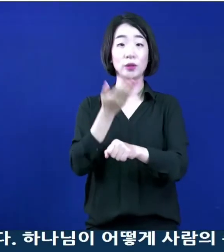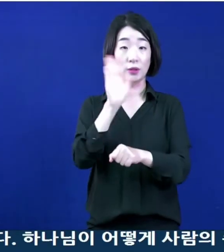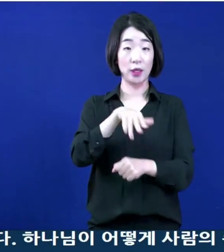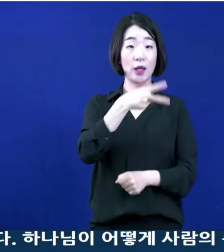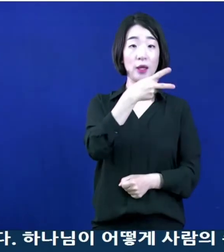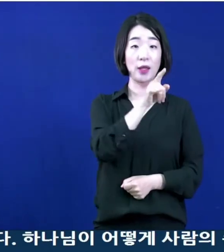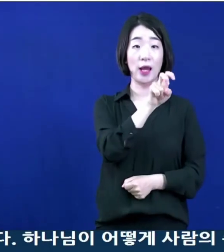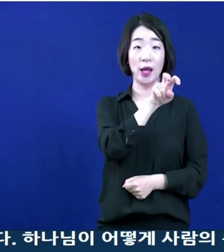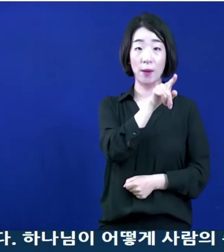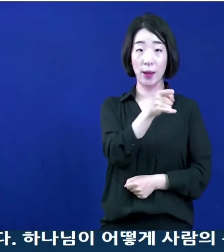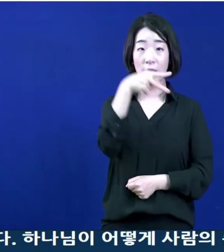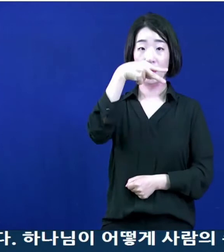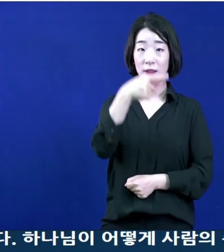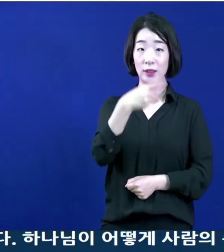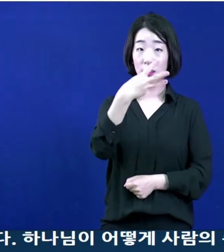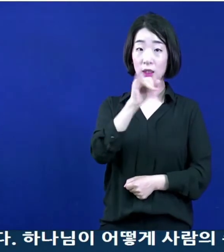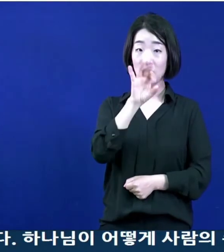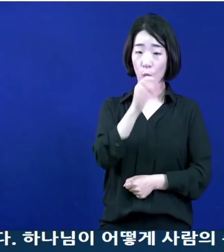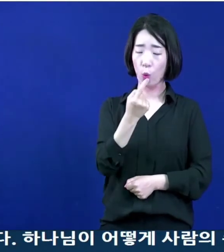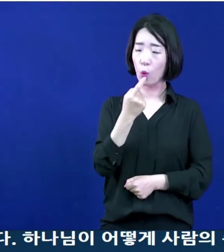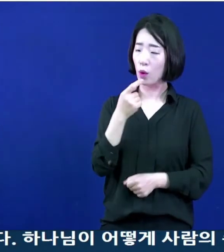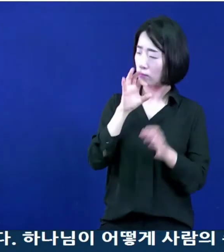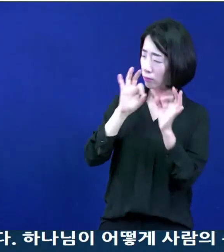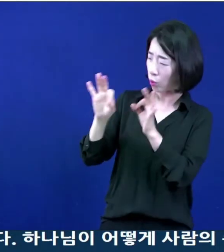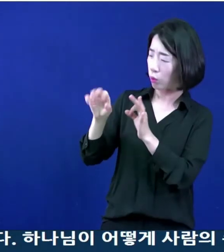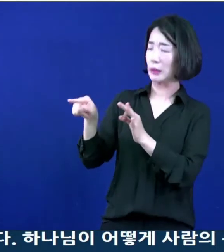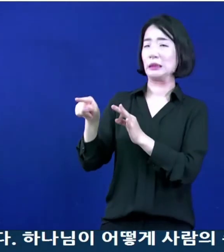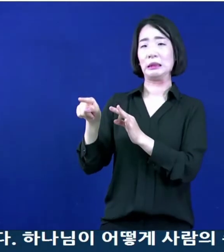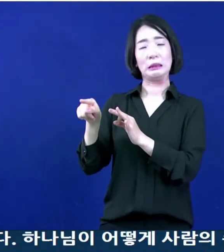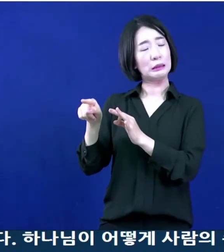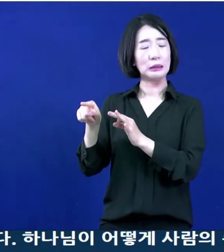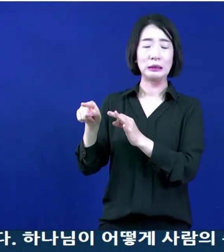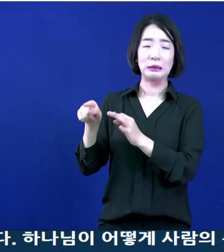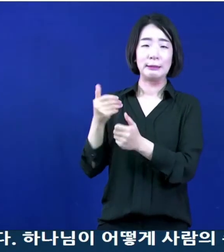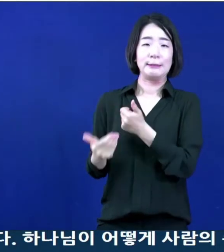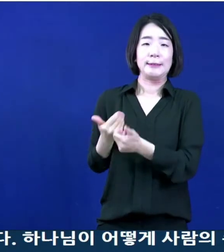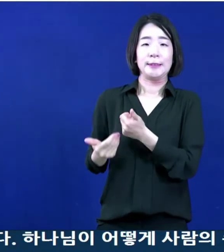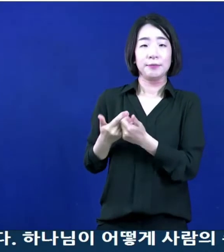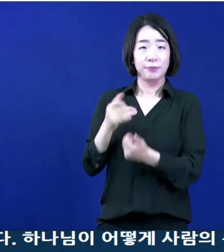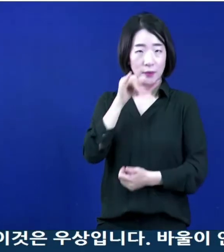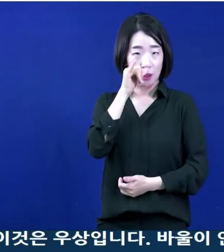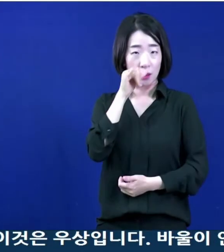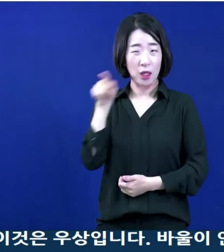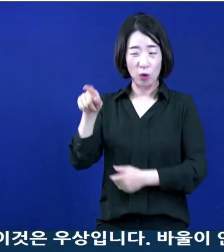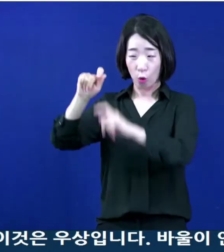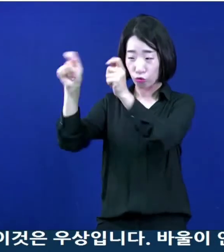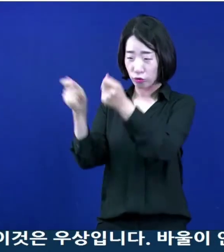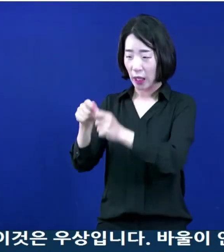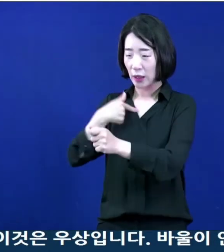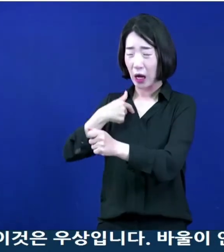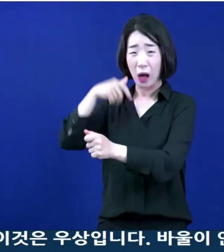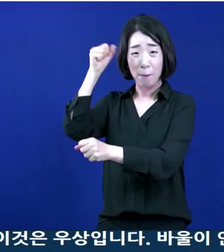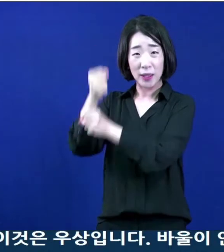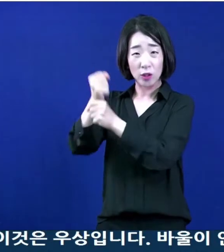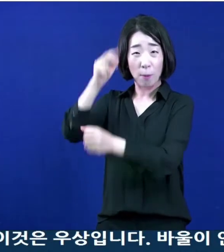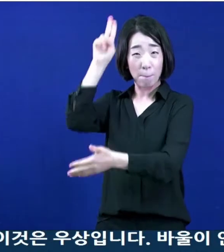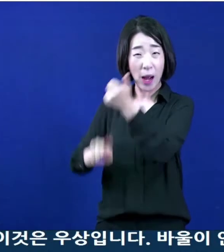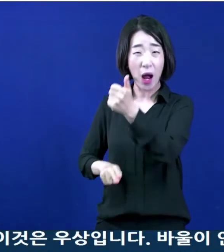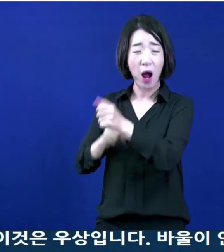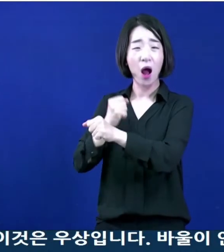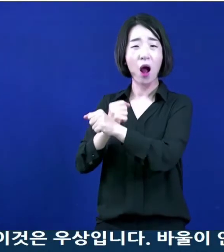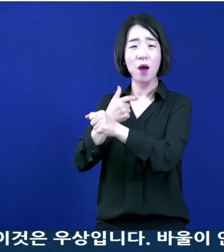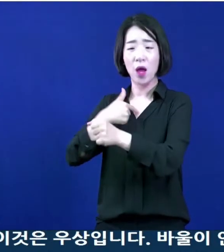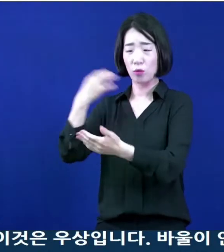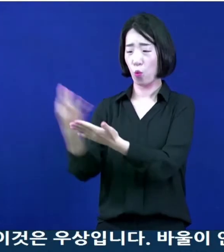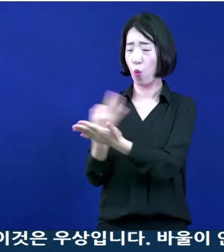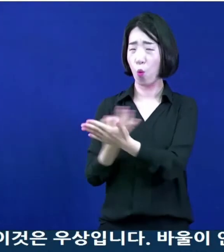데메드리오는 결정적인 타격을 받게 생긴 거야. 왜냐하면 그 우상 만들어 파는 것으로 풍족한